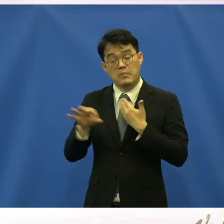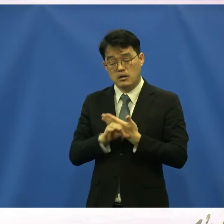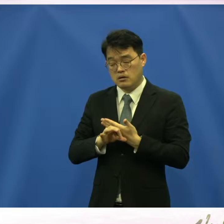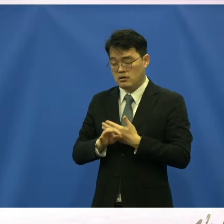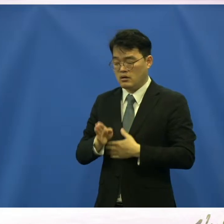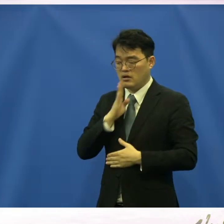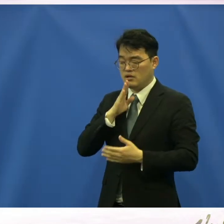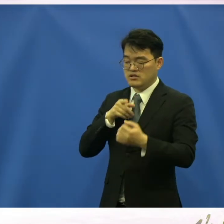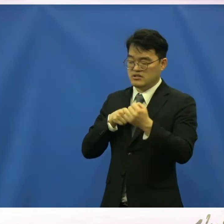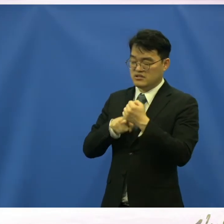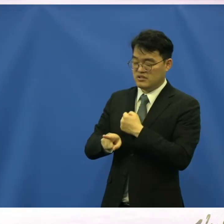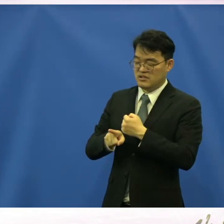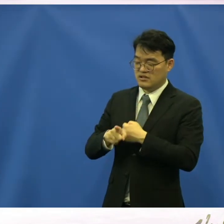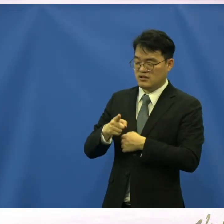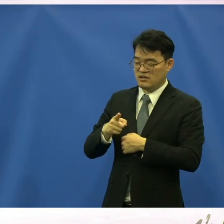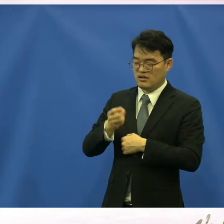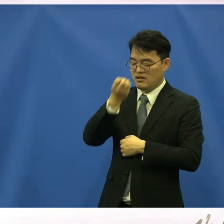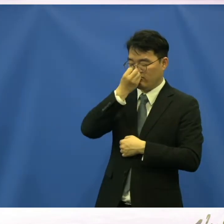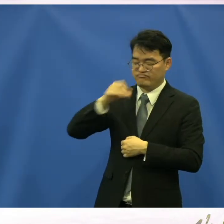아닙니다.